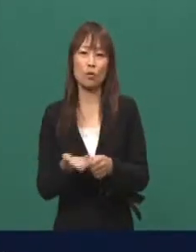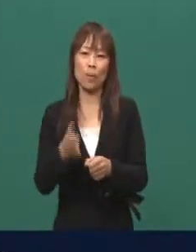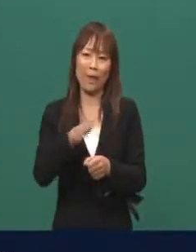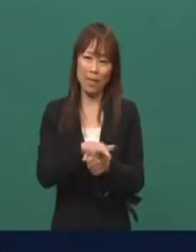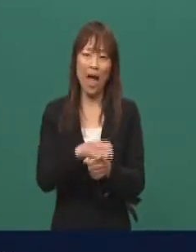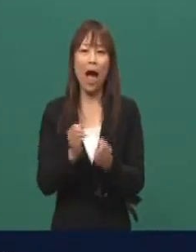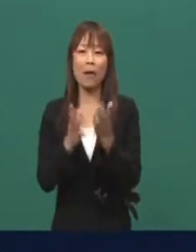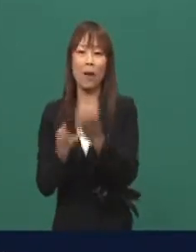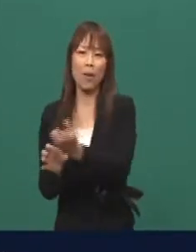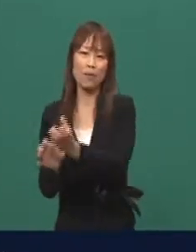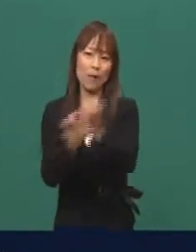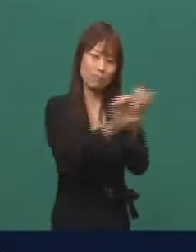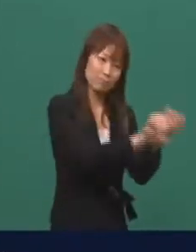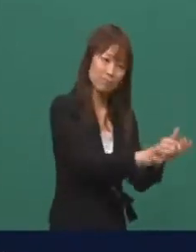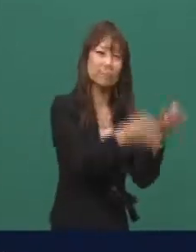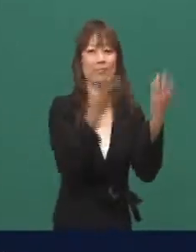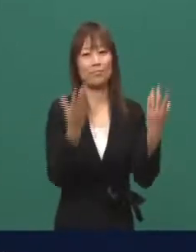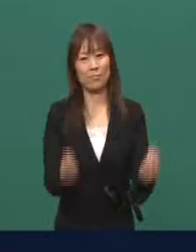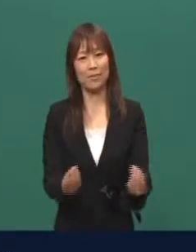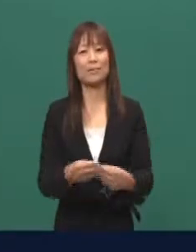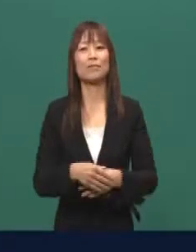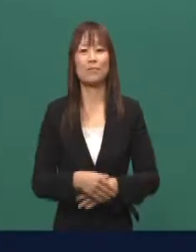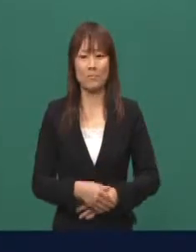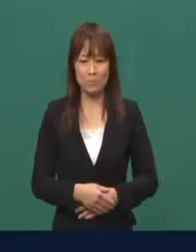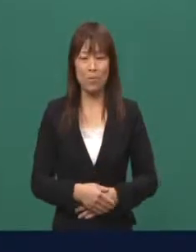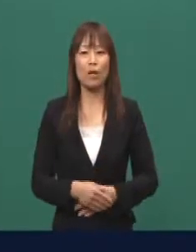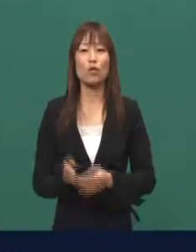に感謝の気持ちを表しました。